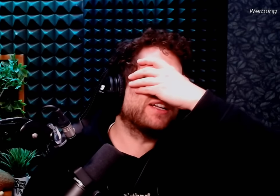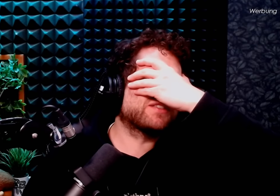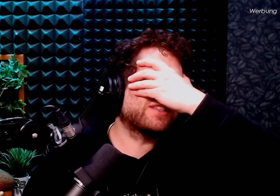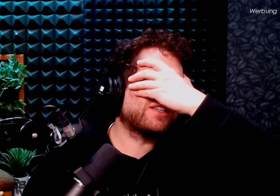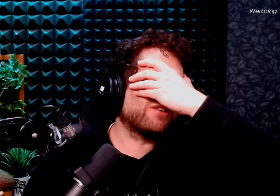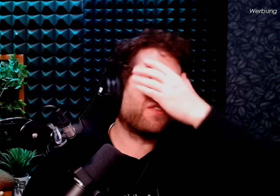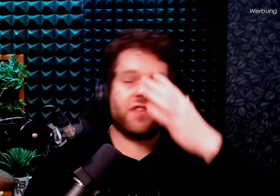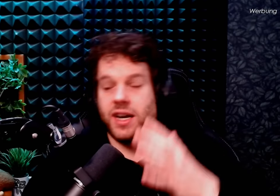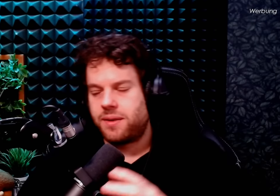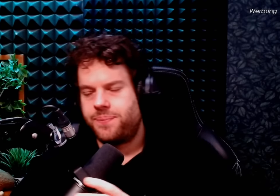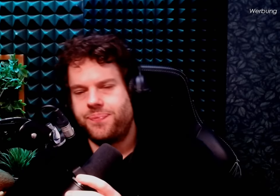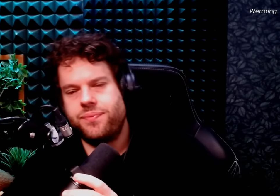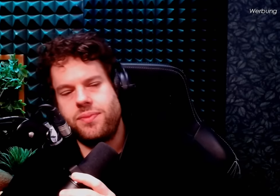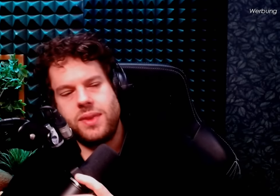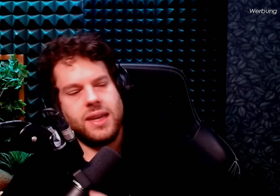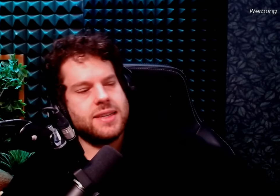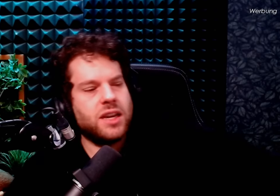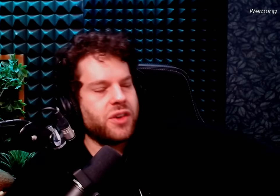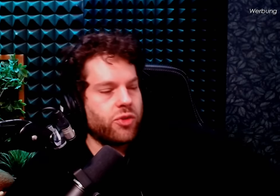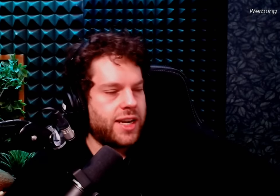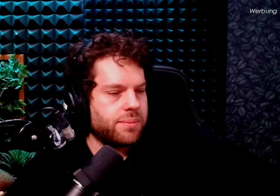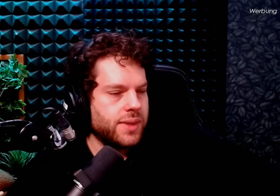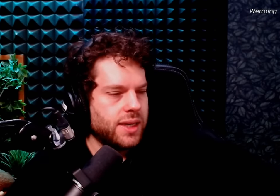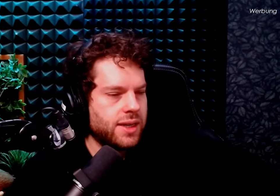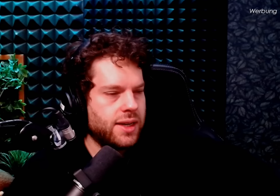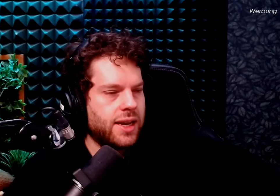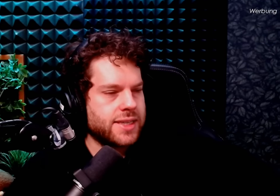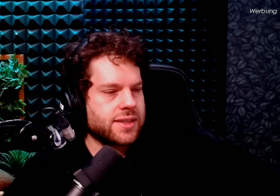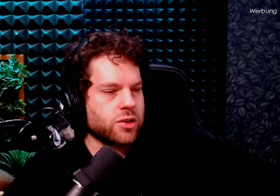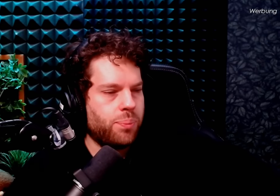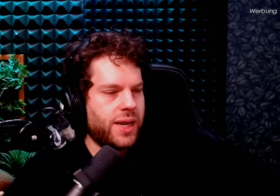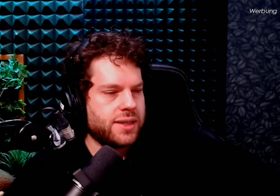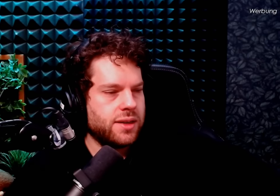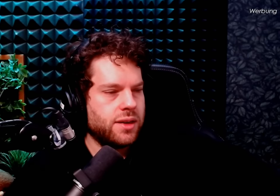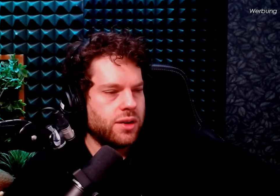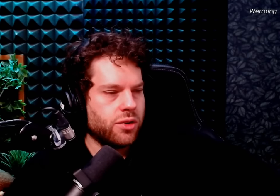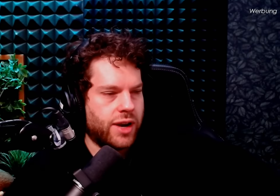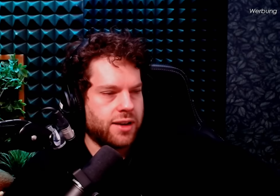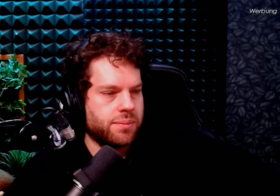22 Uhr. Fuck. Es ist einfach random. Es ist komplett random.